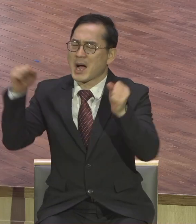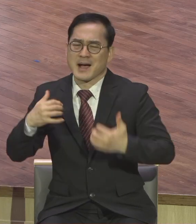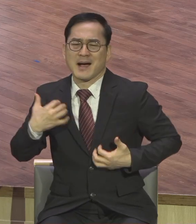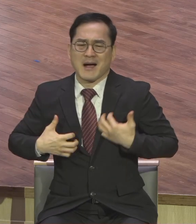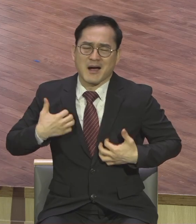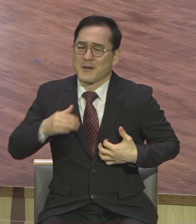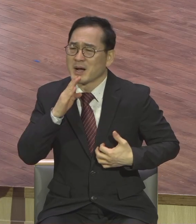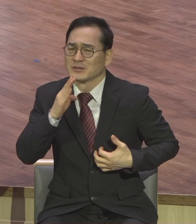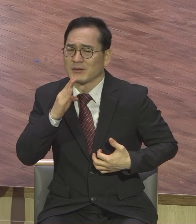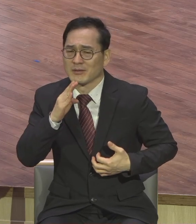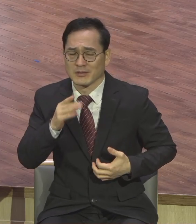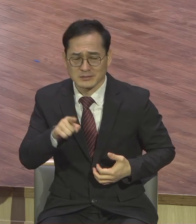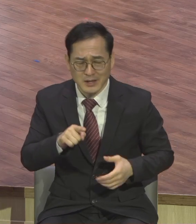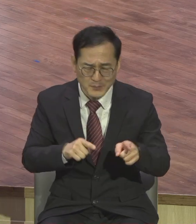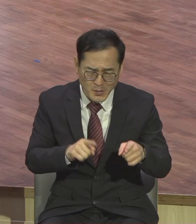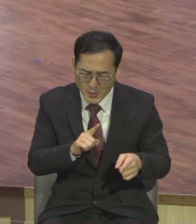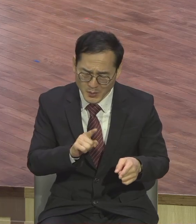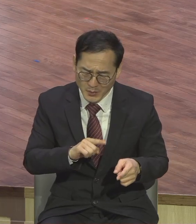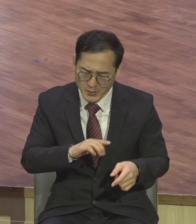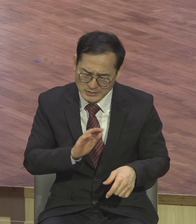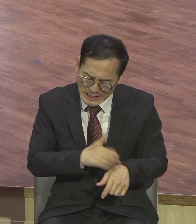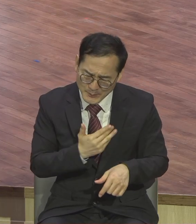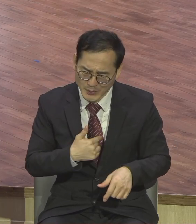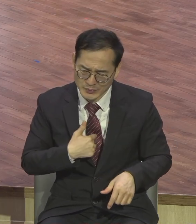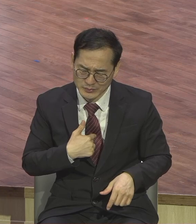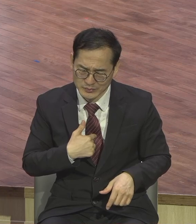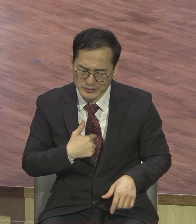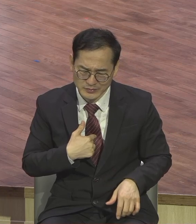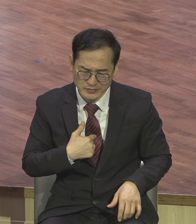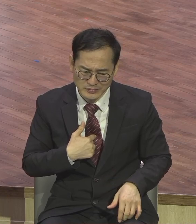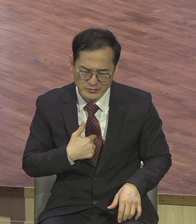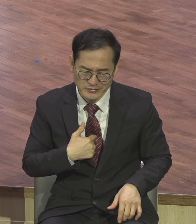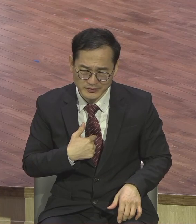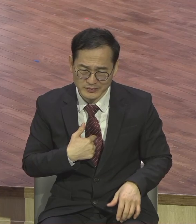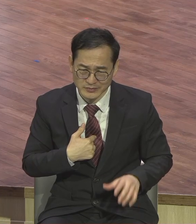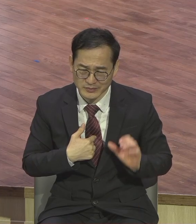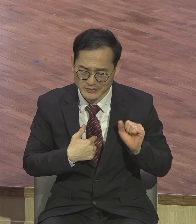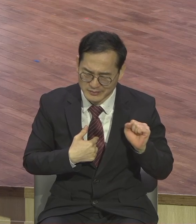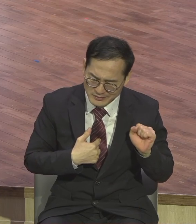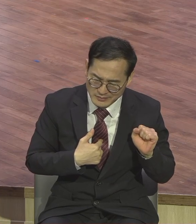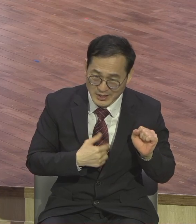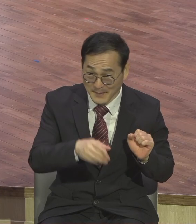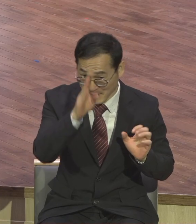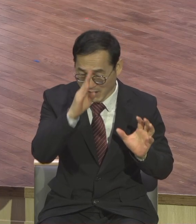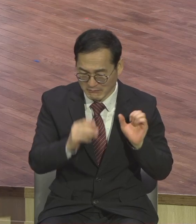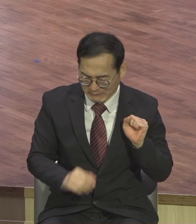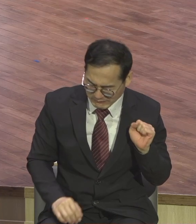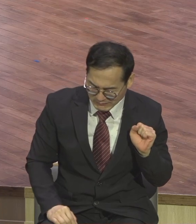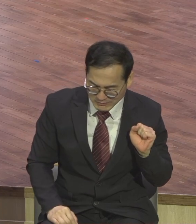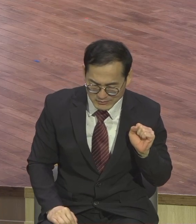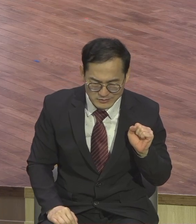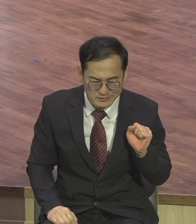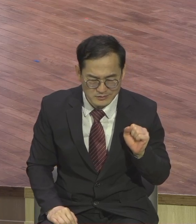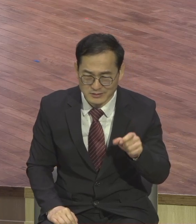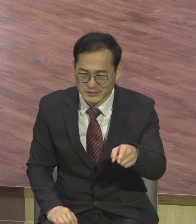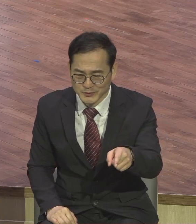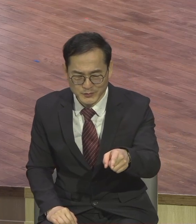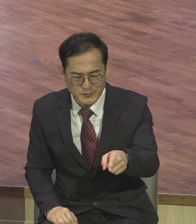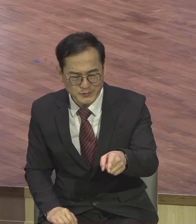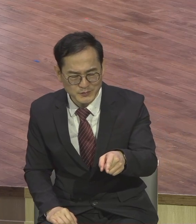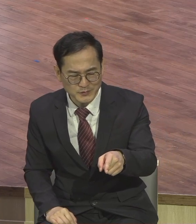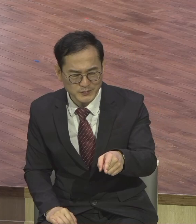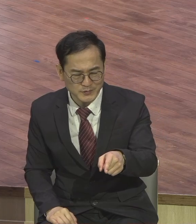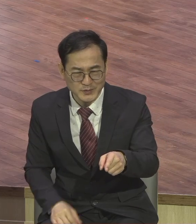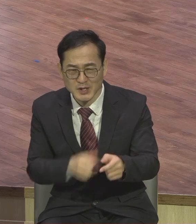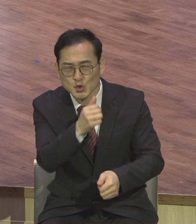놔줘가지고 어떤 사람은 질병에 이 상처, 멍에를 지고 가지고 어떤 사람은